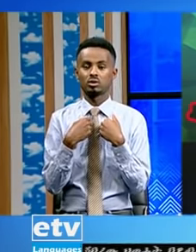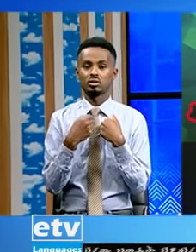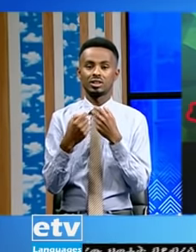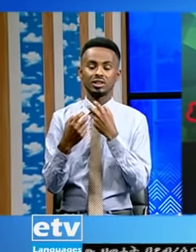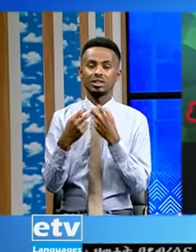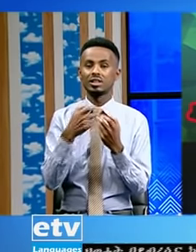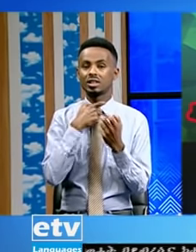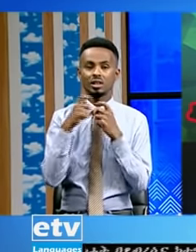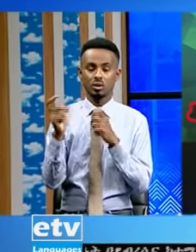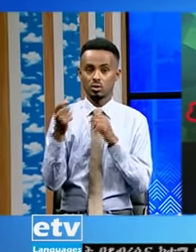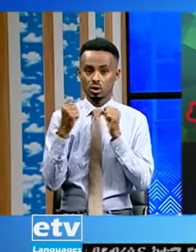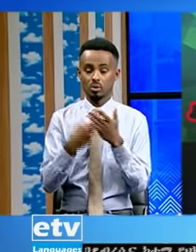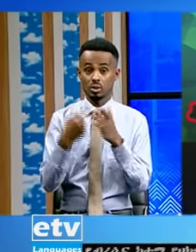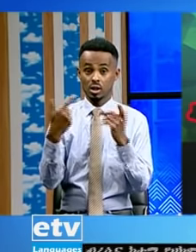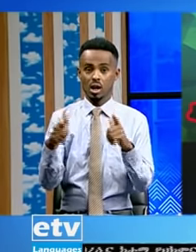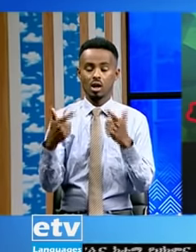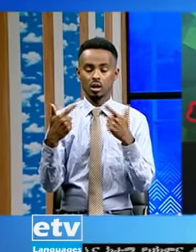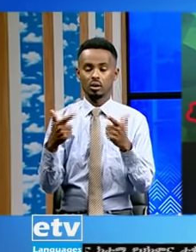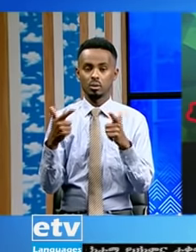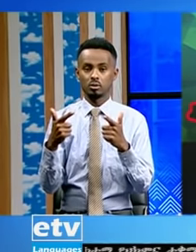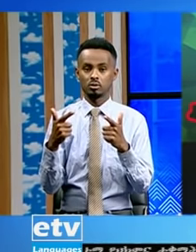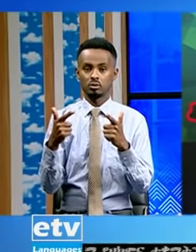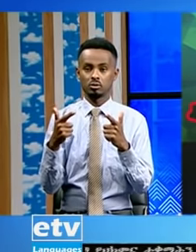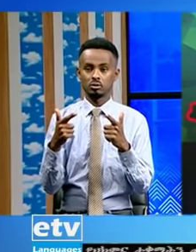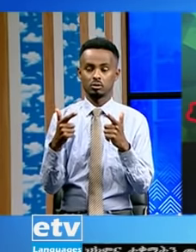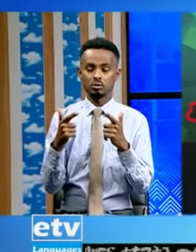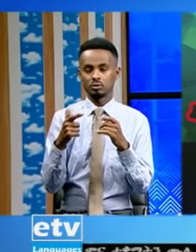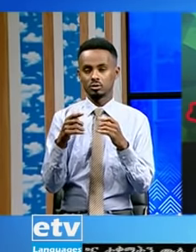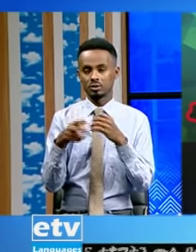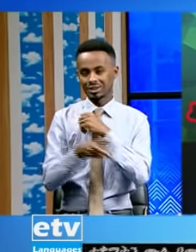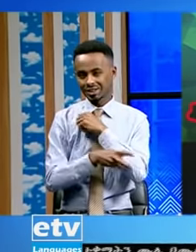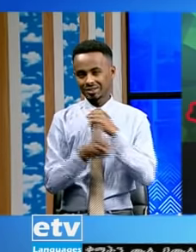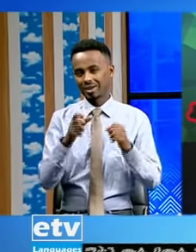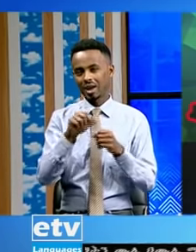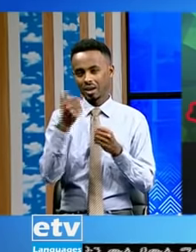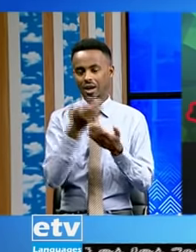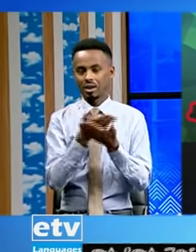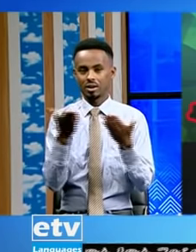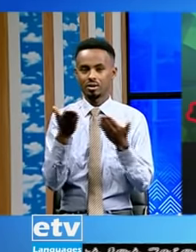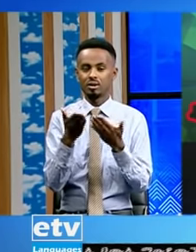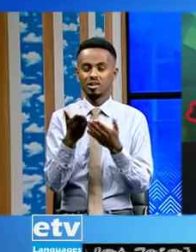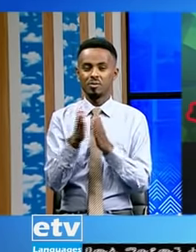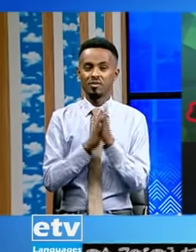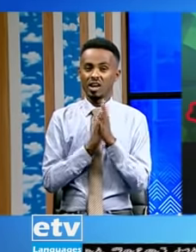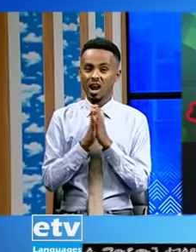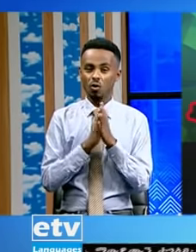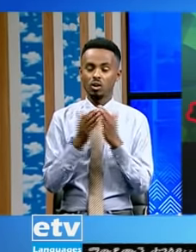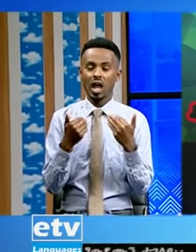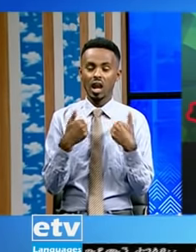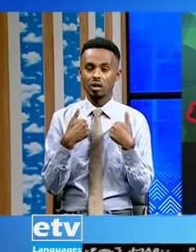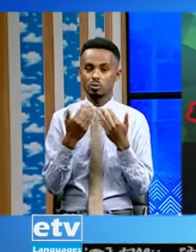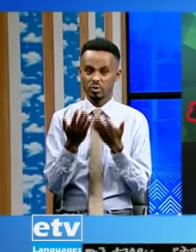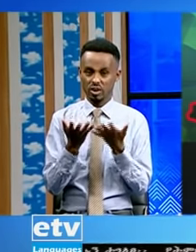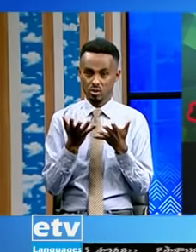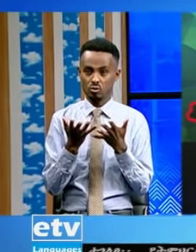ትንቅንቅ ሊሆን ይችላል። በዚህ አጋጣሚ እንደው ዝርፊያ፣ ሌላ ነገር የሚከጅል